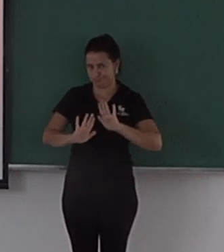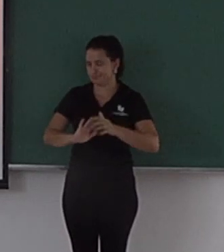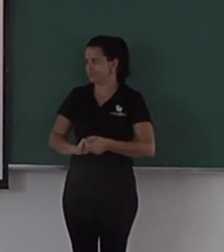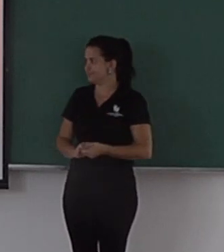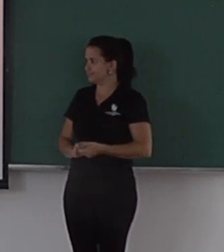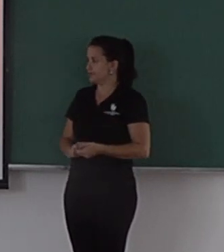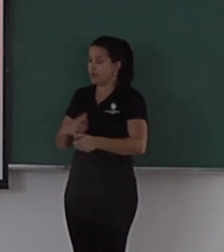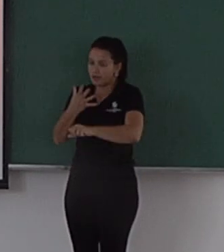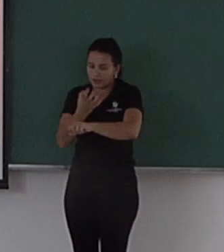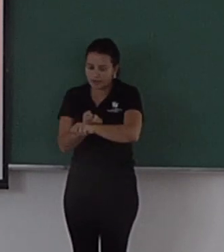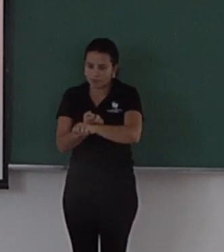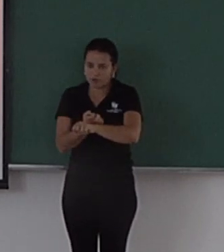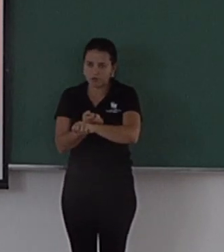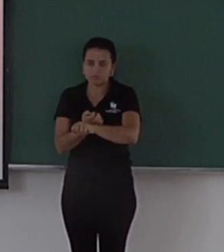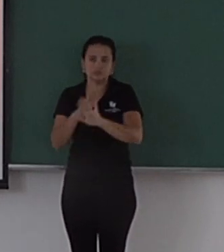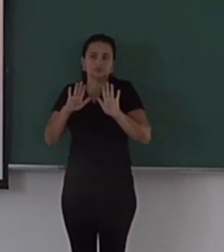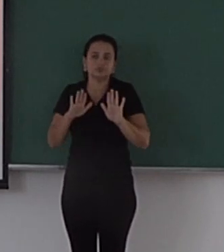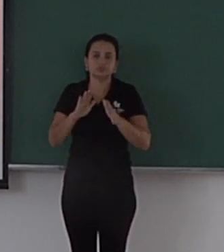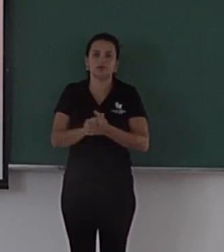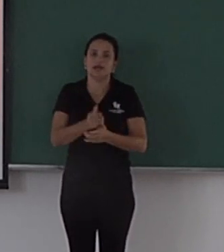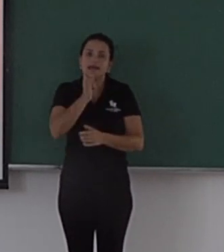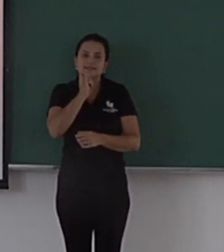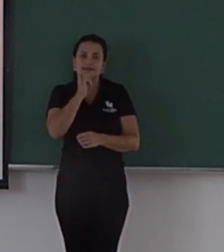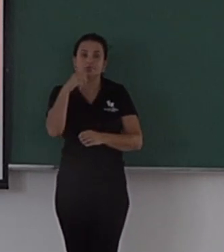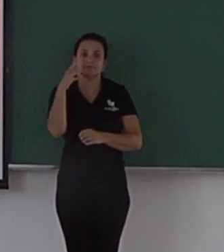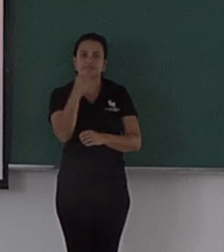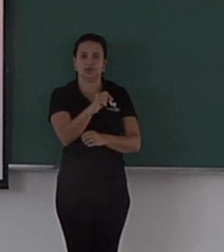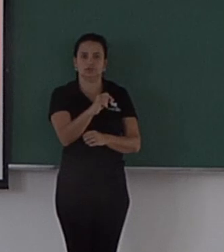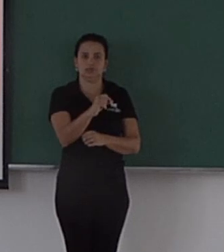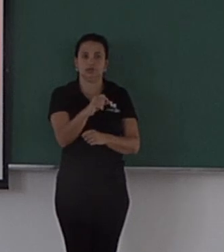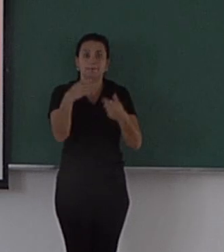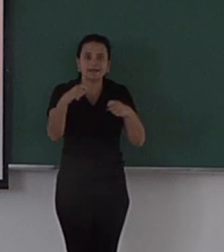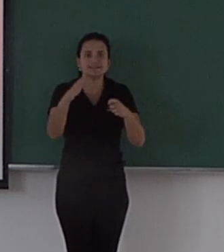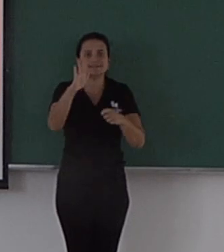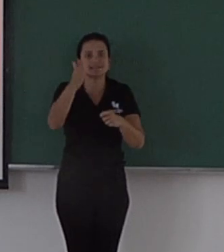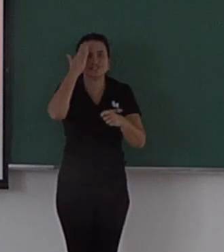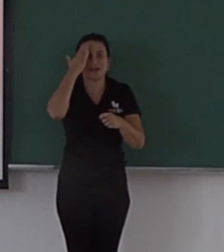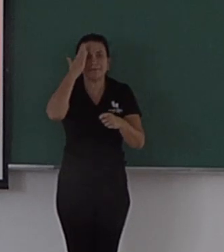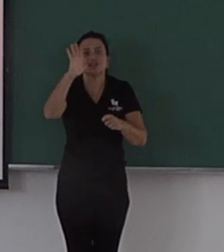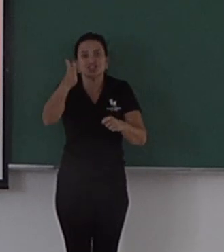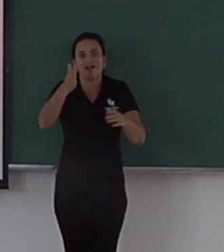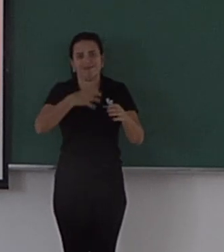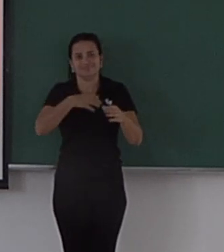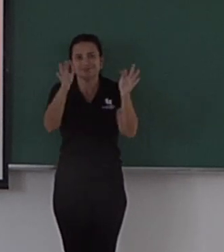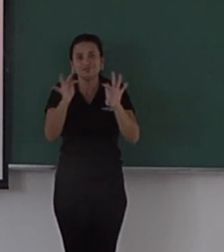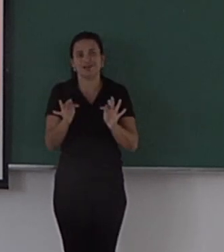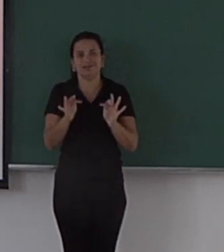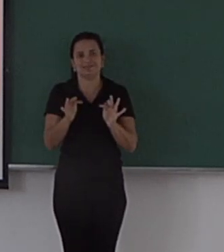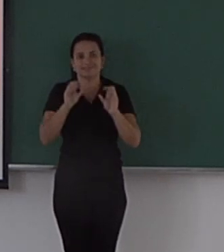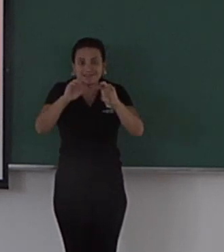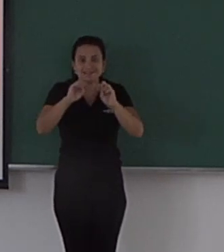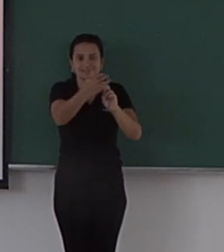Então, queimou, gente, é isso, ó. Queimou, se vocês saírem daqui, pelo menos sabendo disso, eu vou ficar feliz da vida de ter vindo aqui, né?